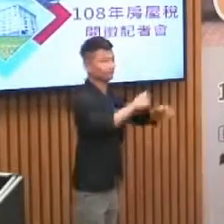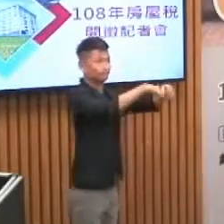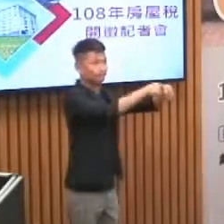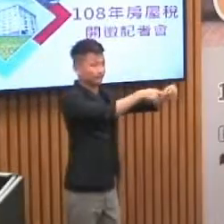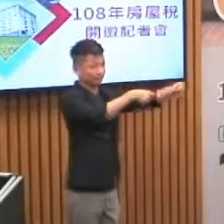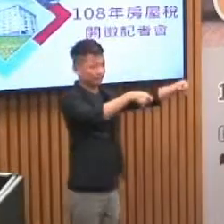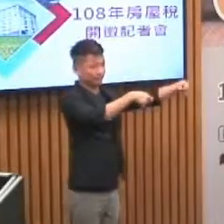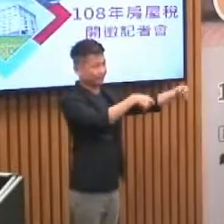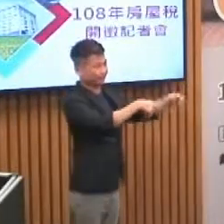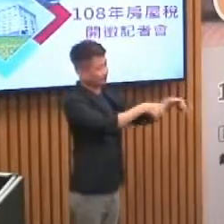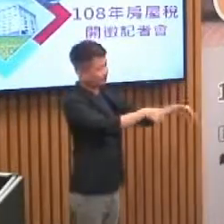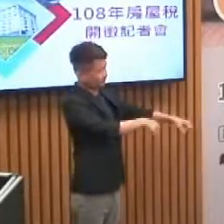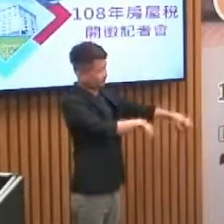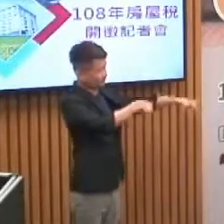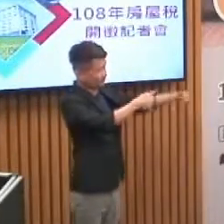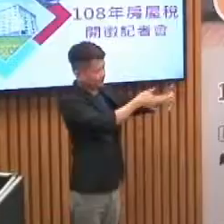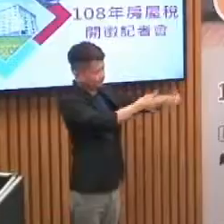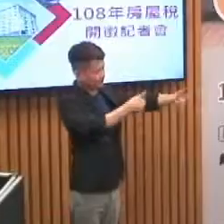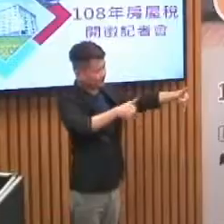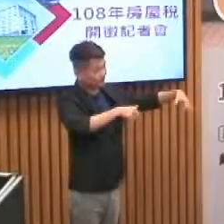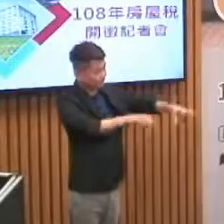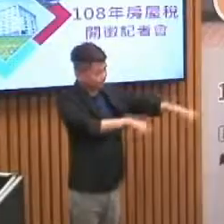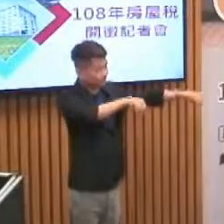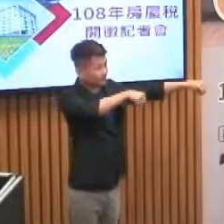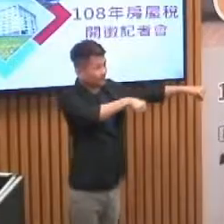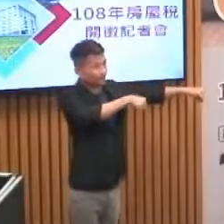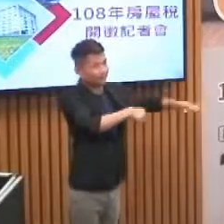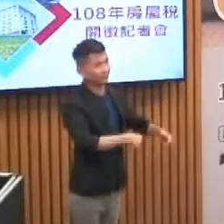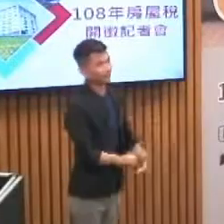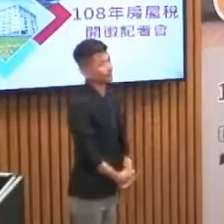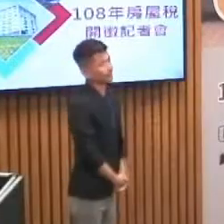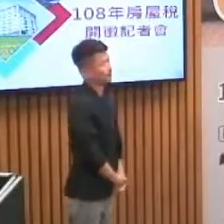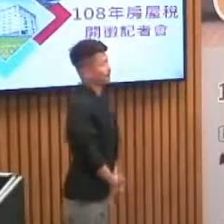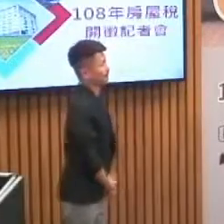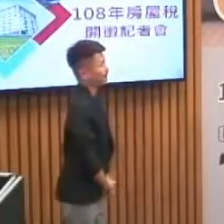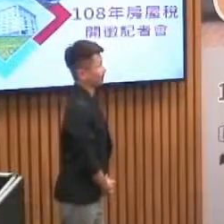位长官帮我们打起旁边的丝带。